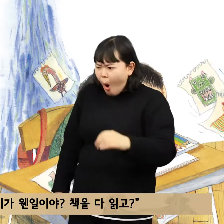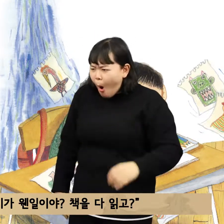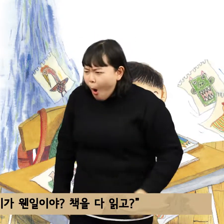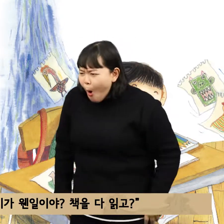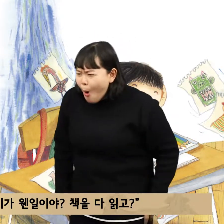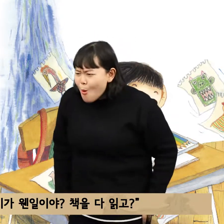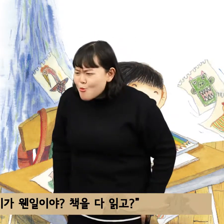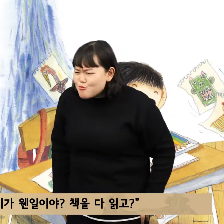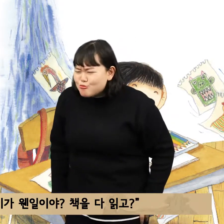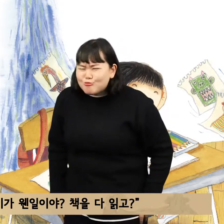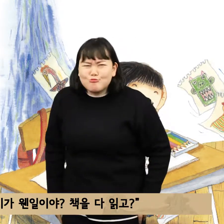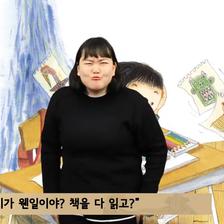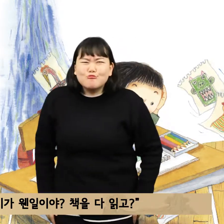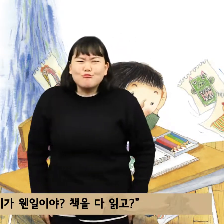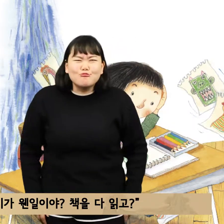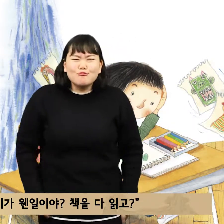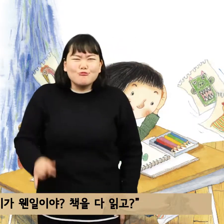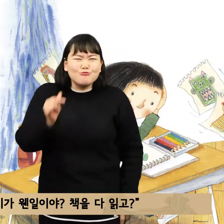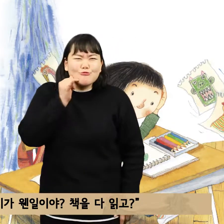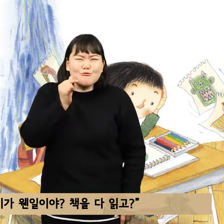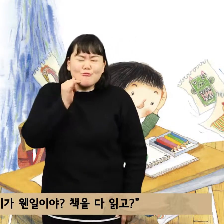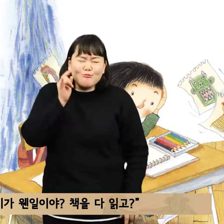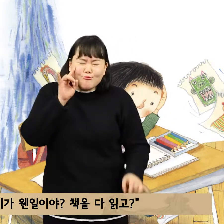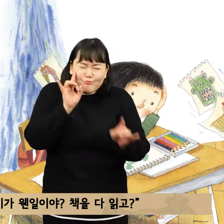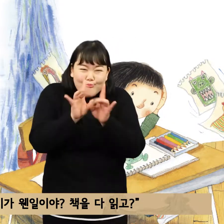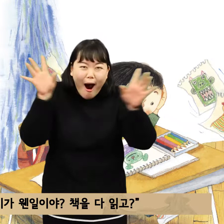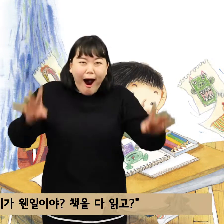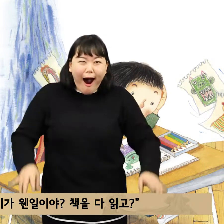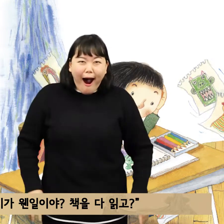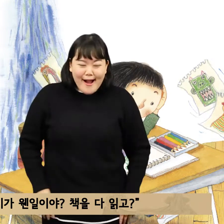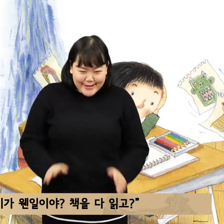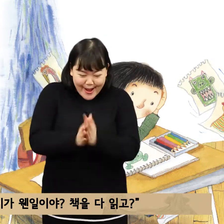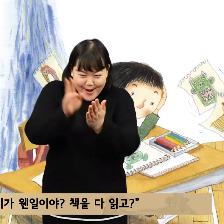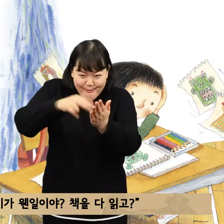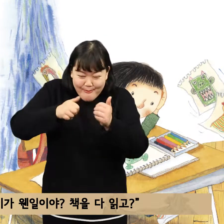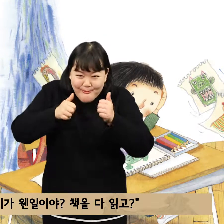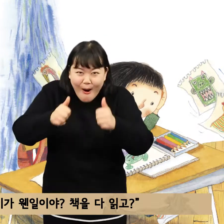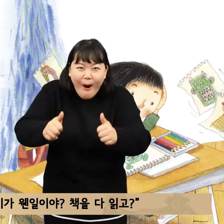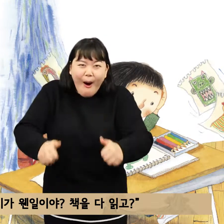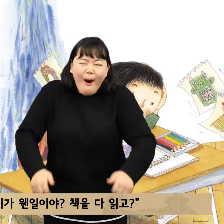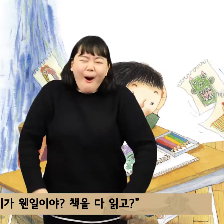어휴, 우리 정민이가 웬일이야? 책을 다 읽고.